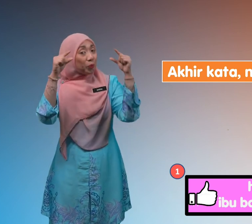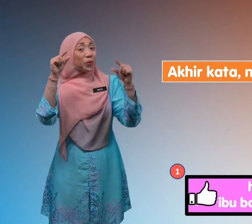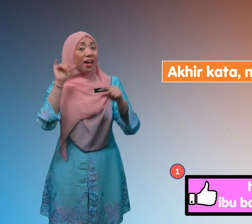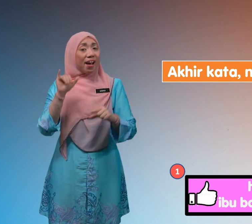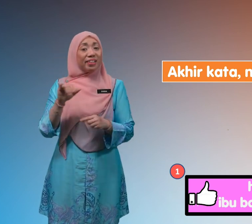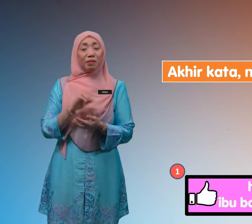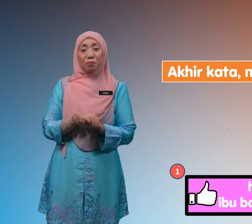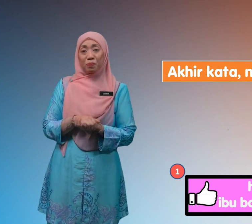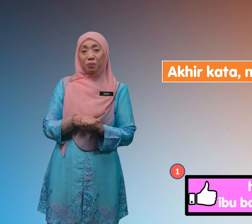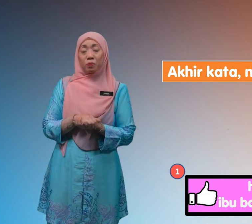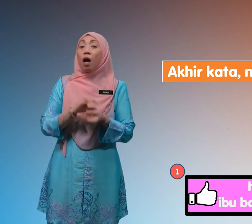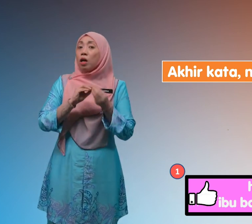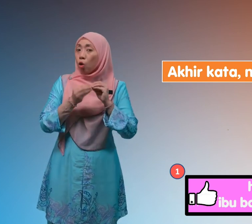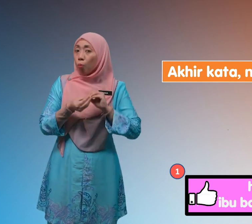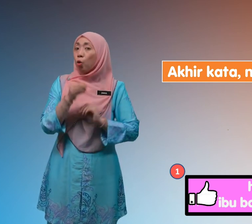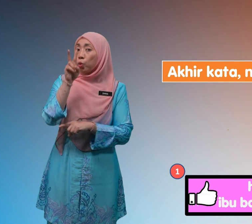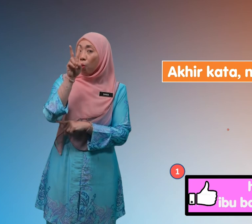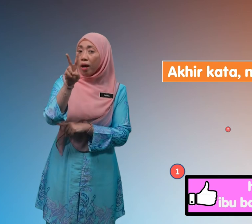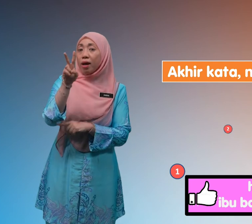ya. Nombor dua,